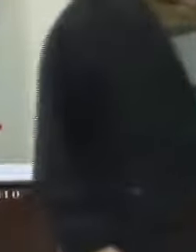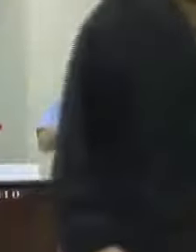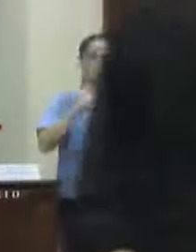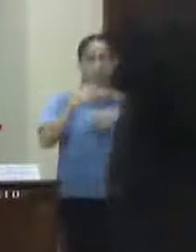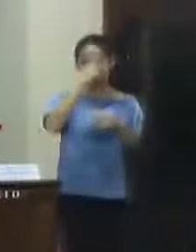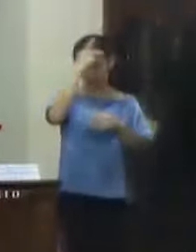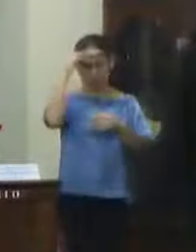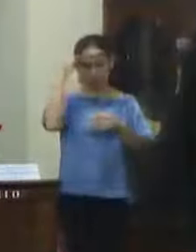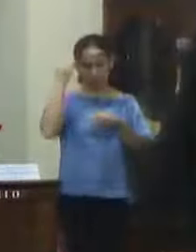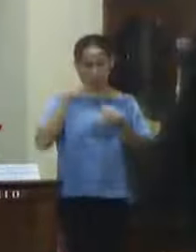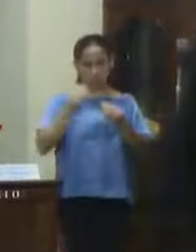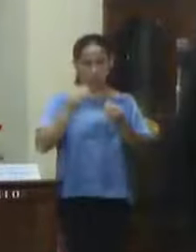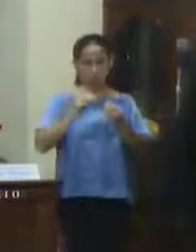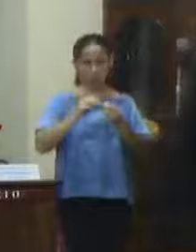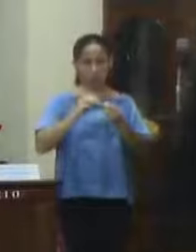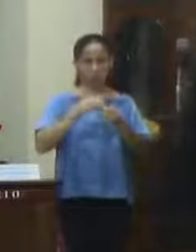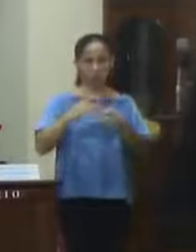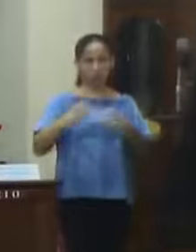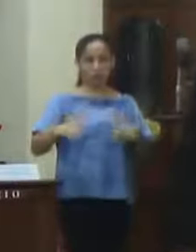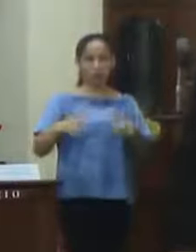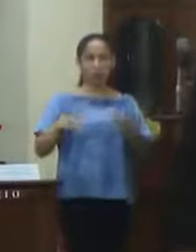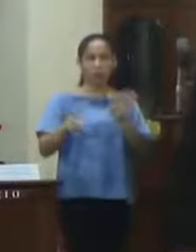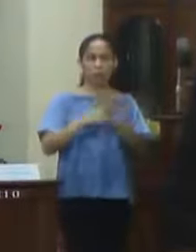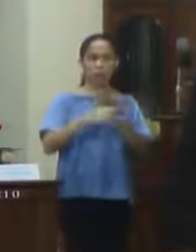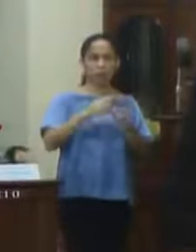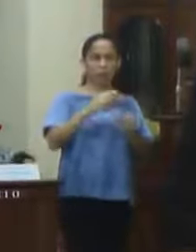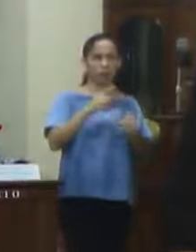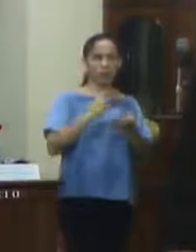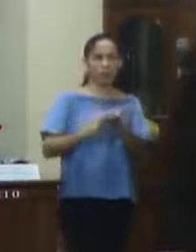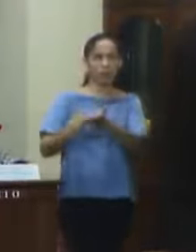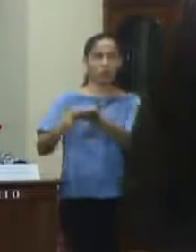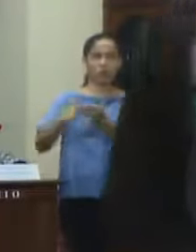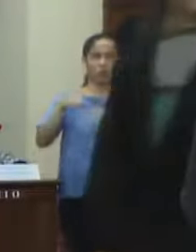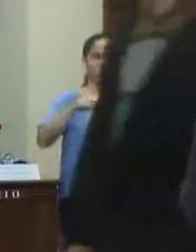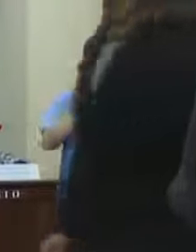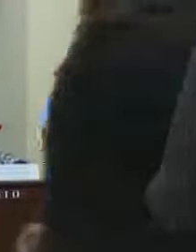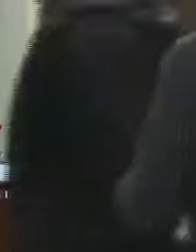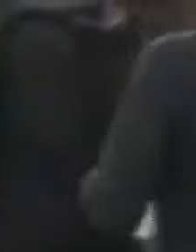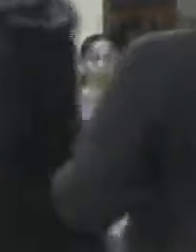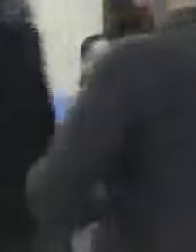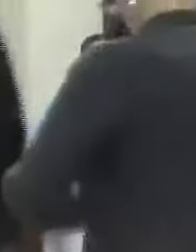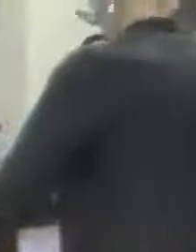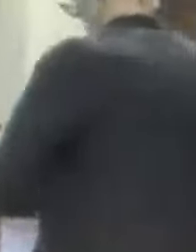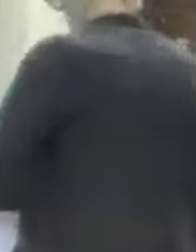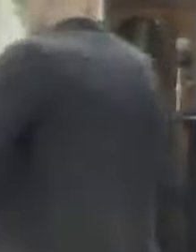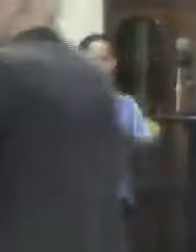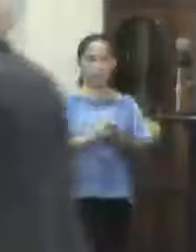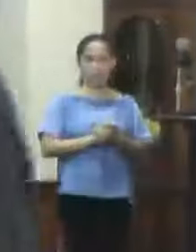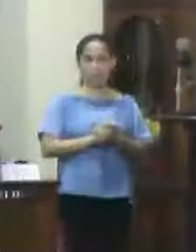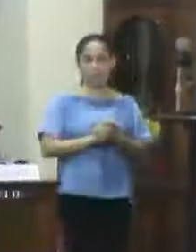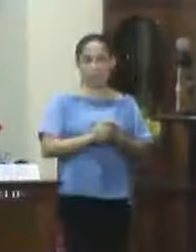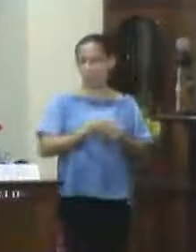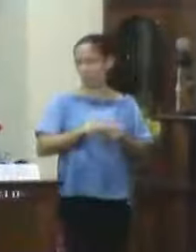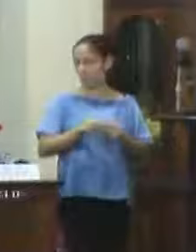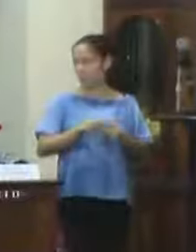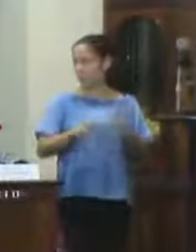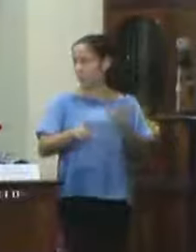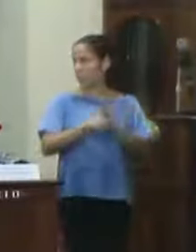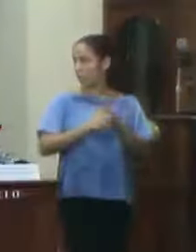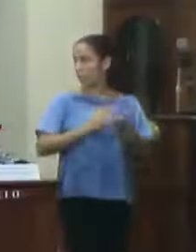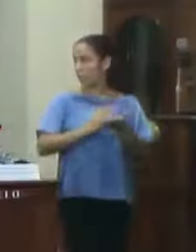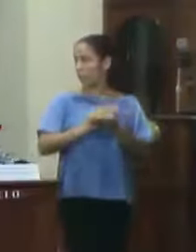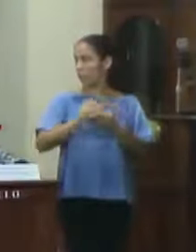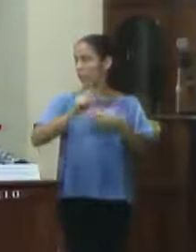rua, em postos estratégicos do município de Valença. Artigo 2º. Essa lei entrará em vigor na data